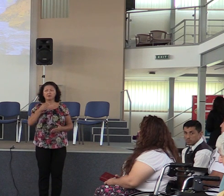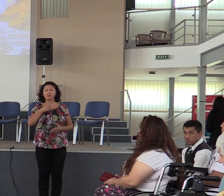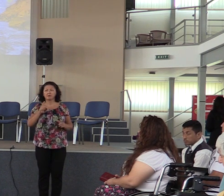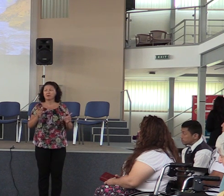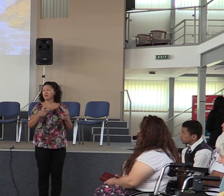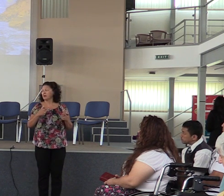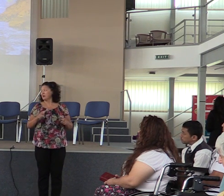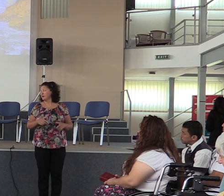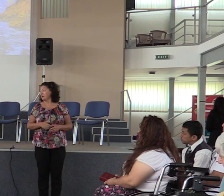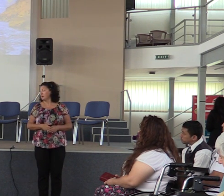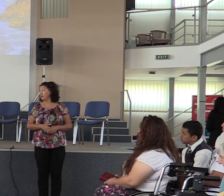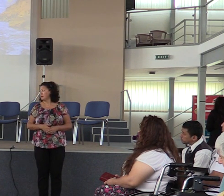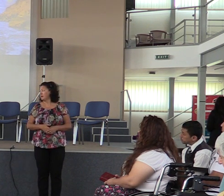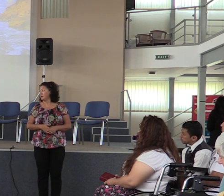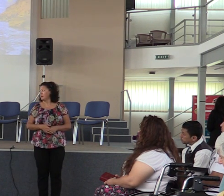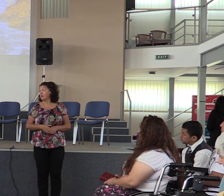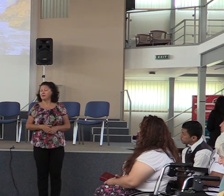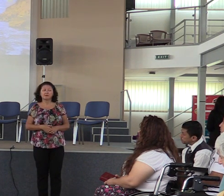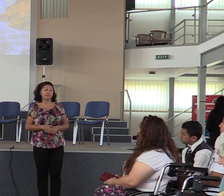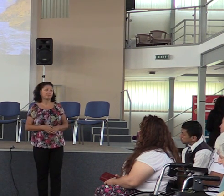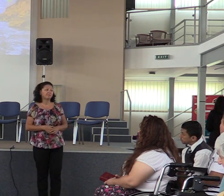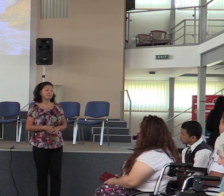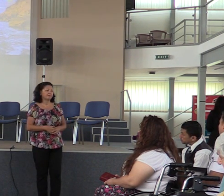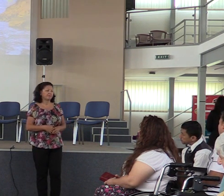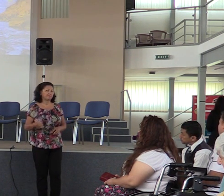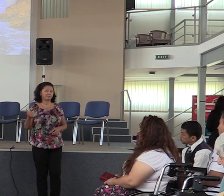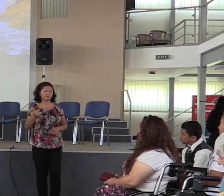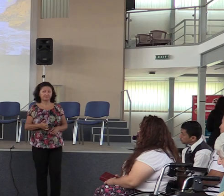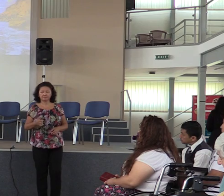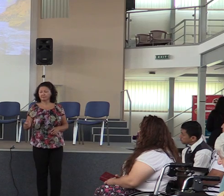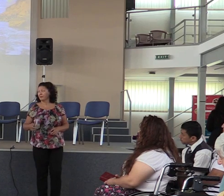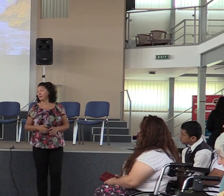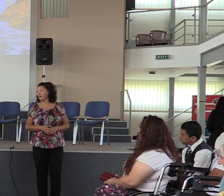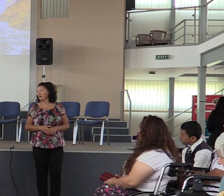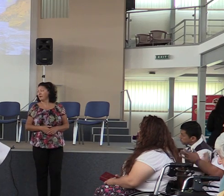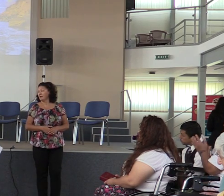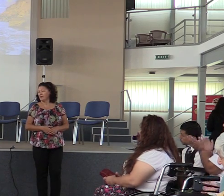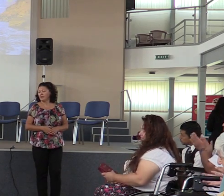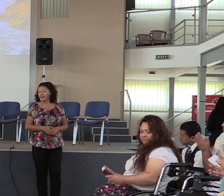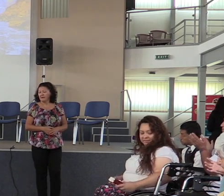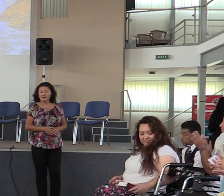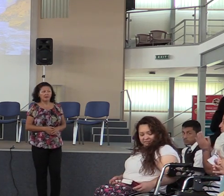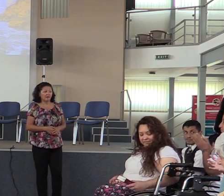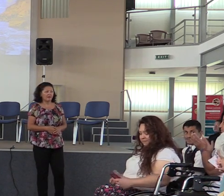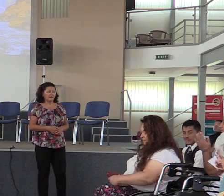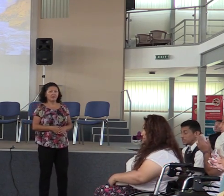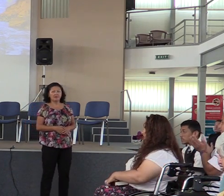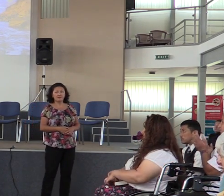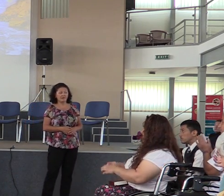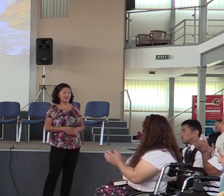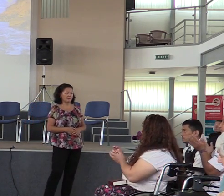Invită lângă mine pe Billy Dulă, care este invitatul nostru special și mulțumim că există și este alături de noi.